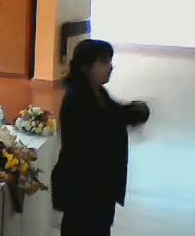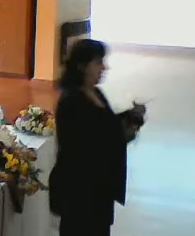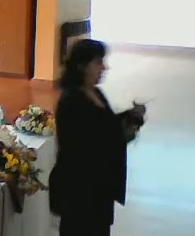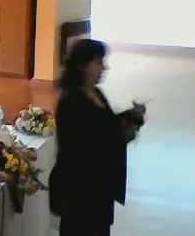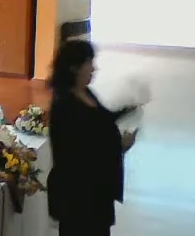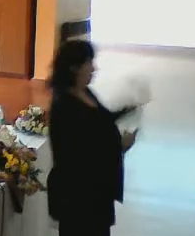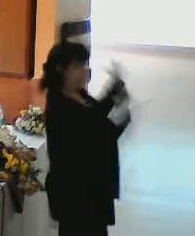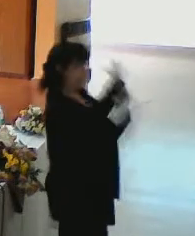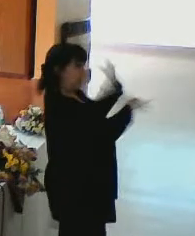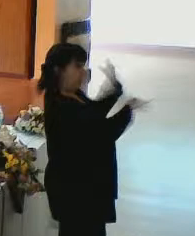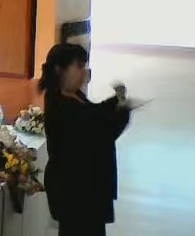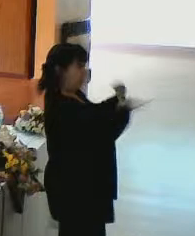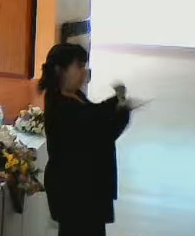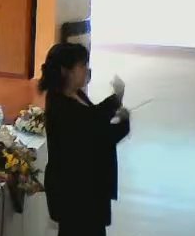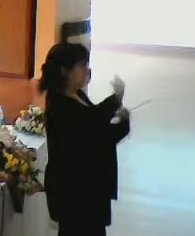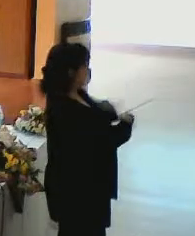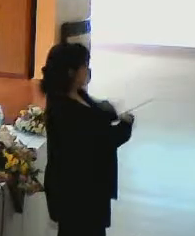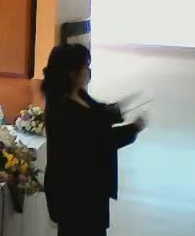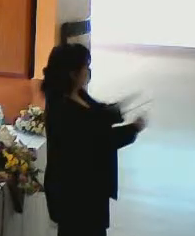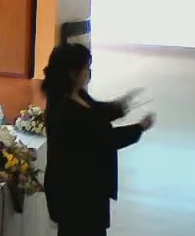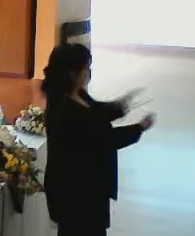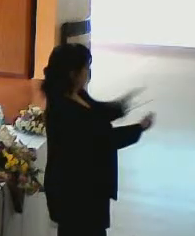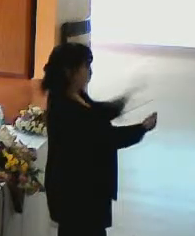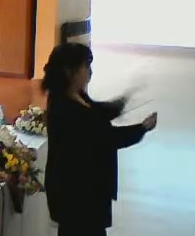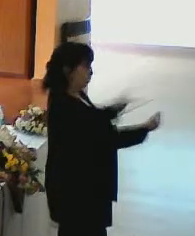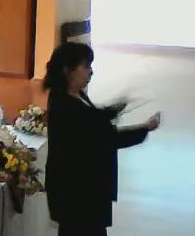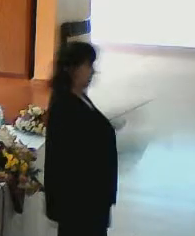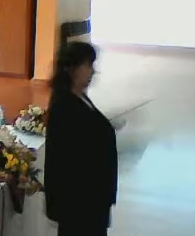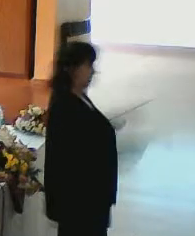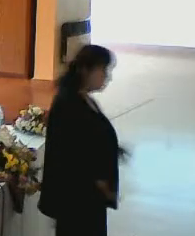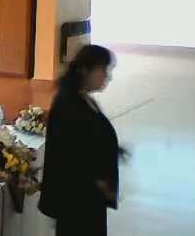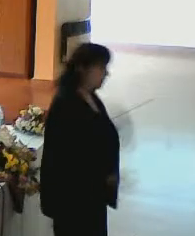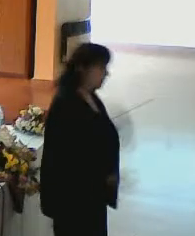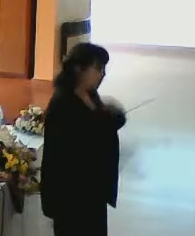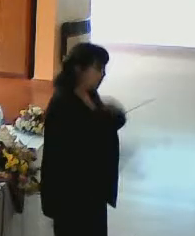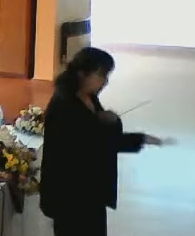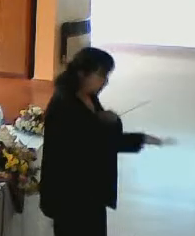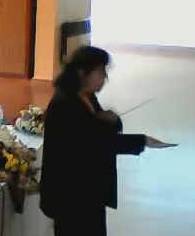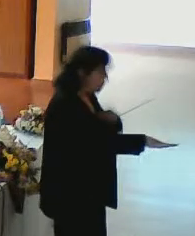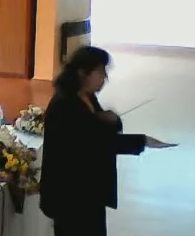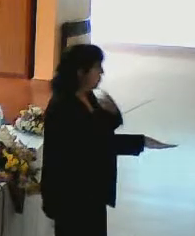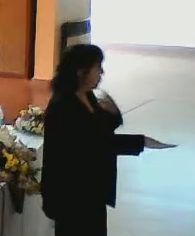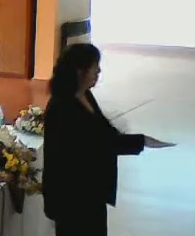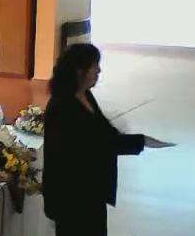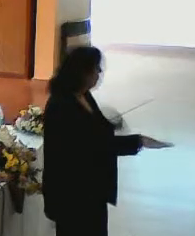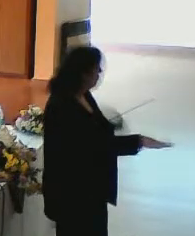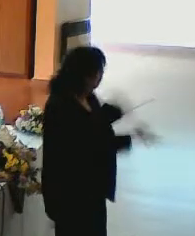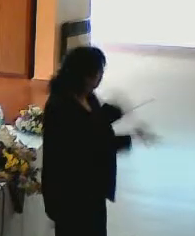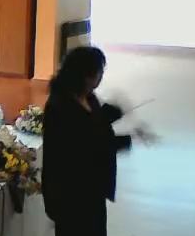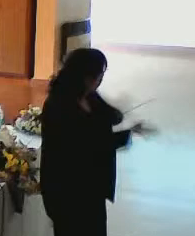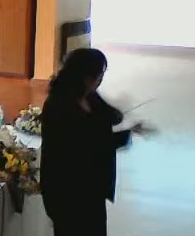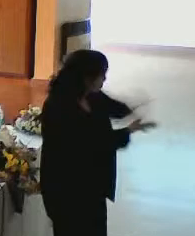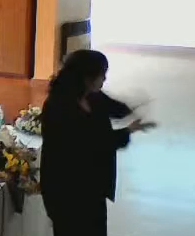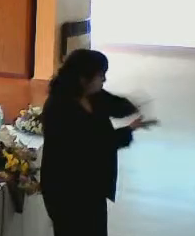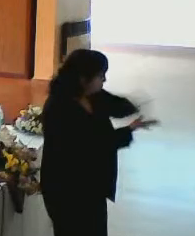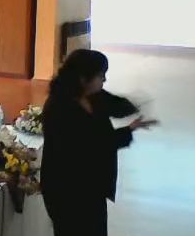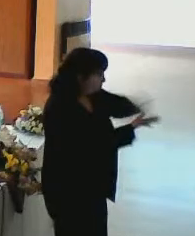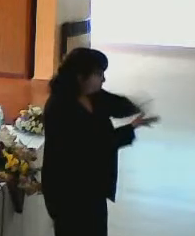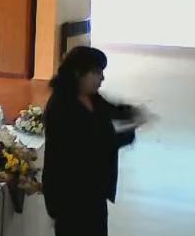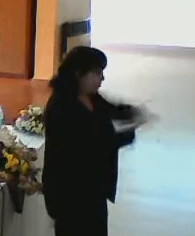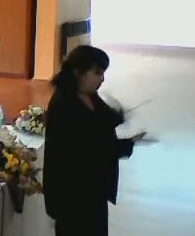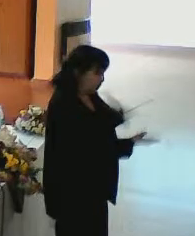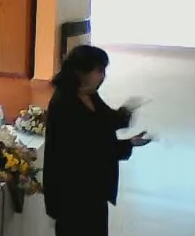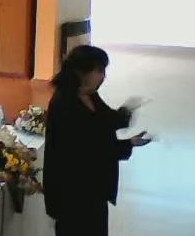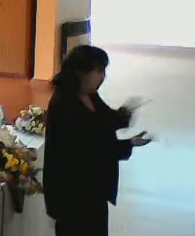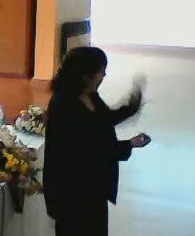fracasan y que el entorno no es capaz de ver el esfuerzo que realmente está haciendo. Entonces son chicos que a veces